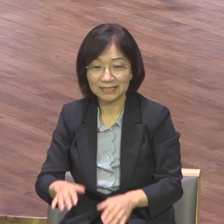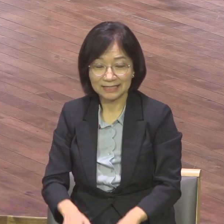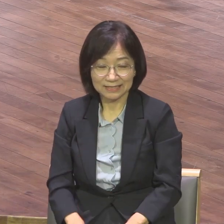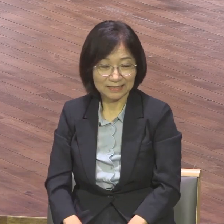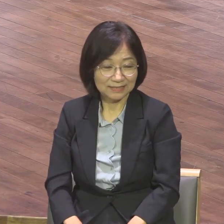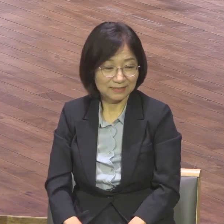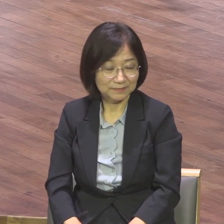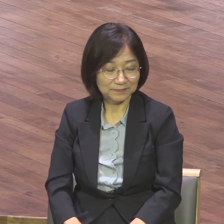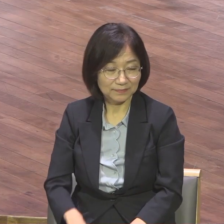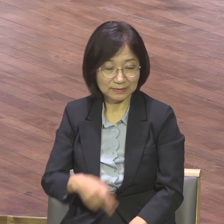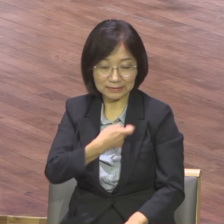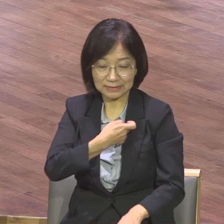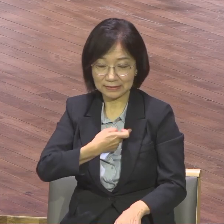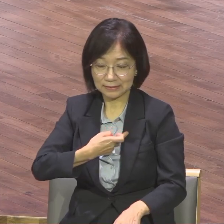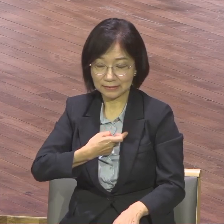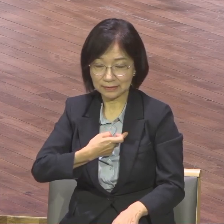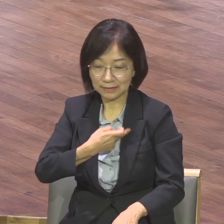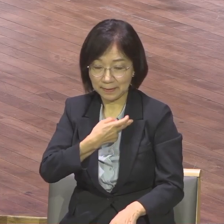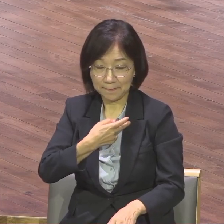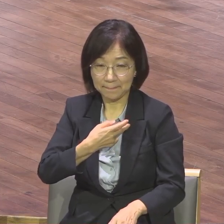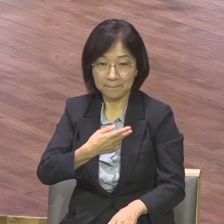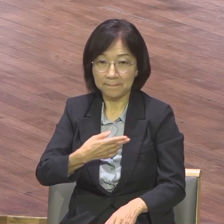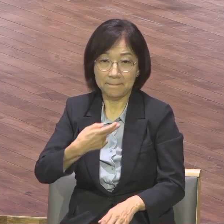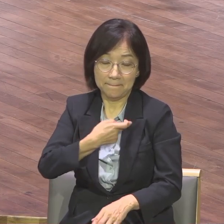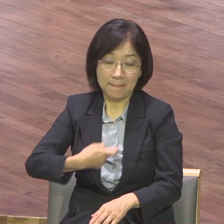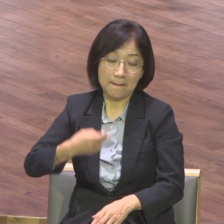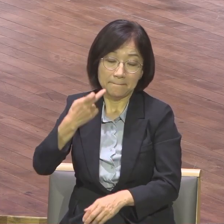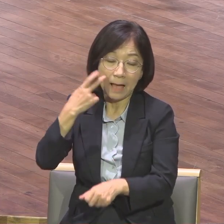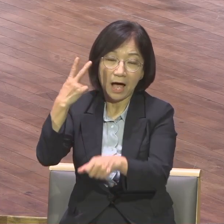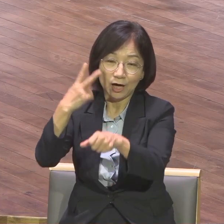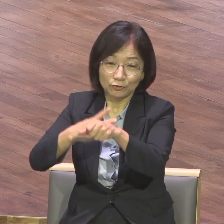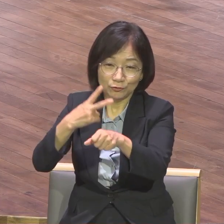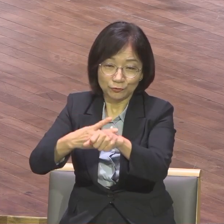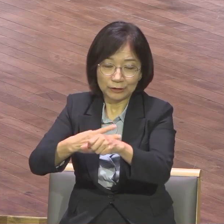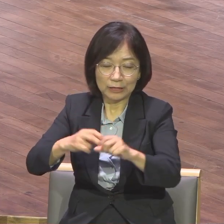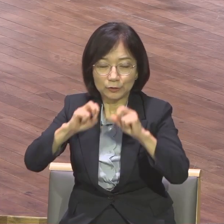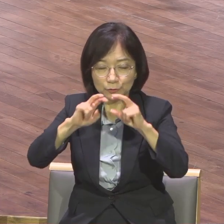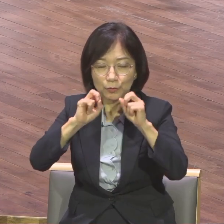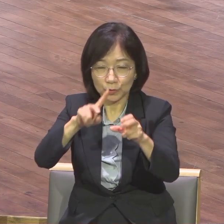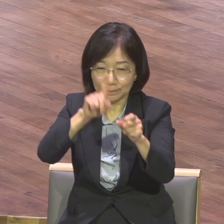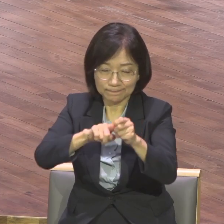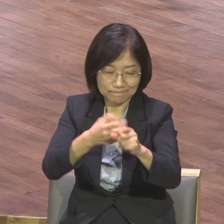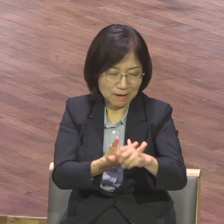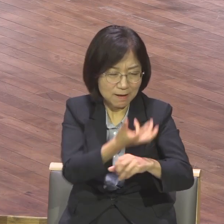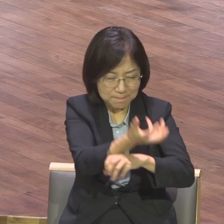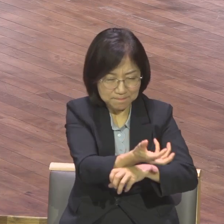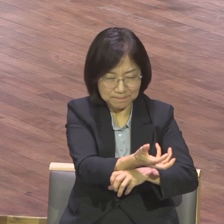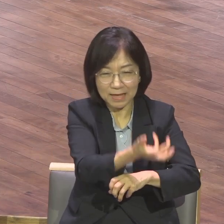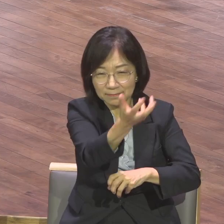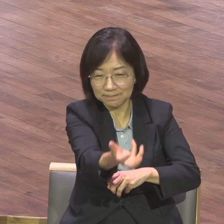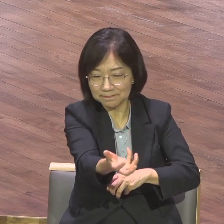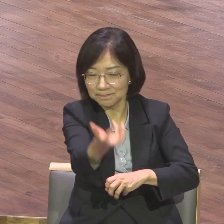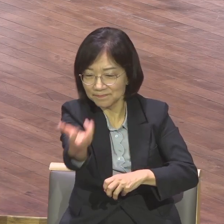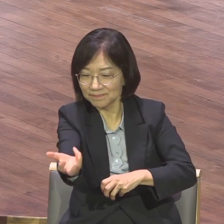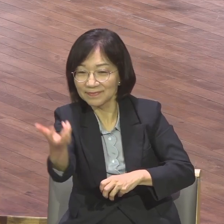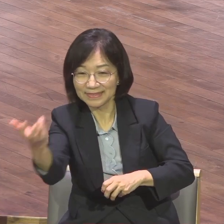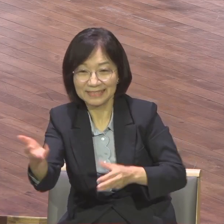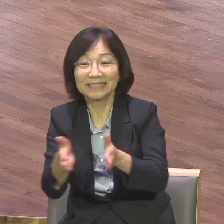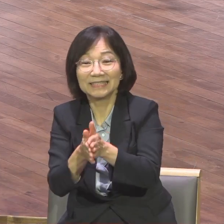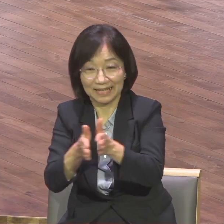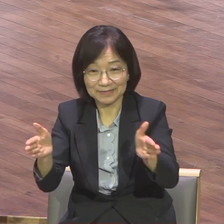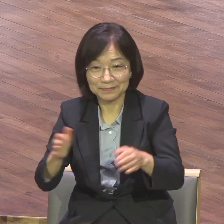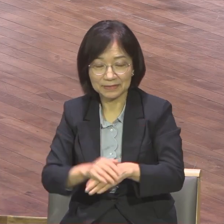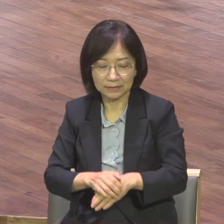이제 사도 바울의 선교 여행이 여정이 펼쳐지고 있습니다. 첫 선교지는